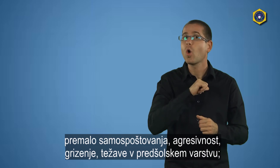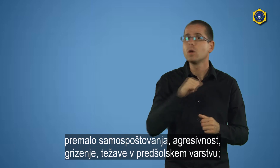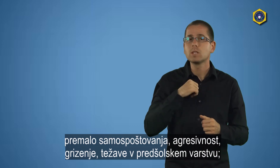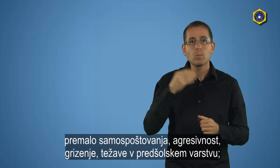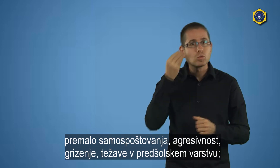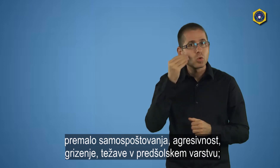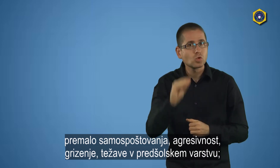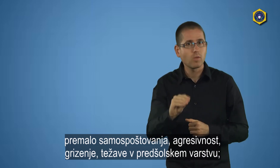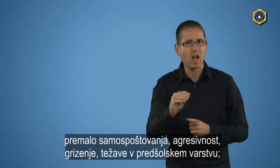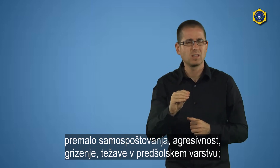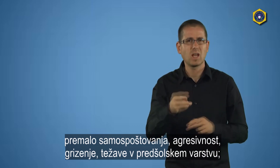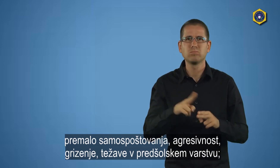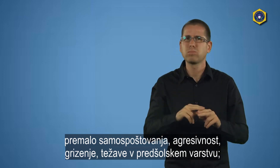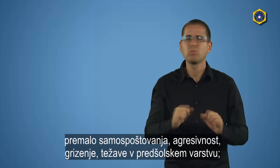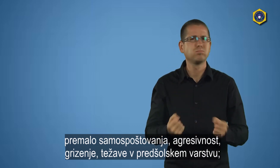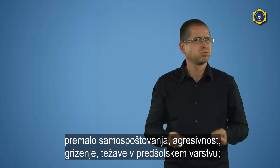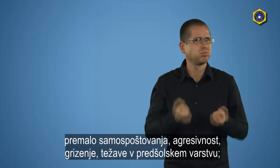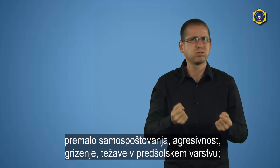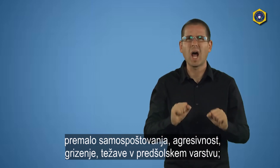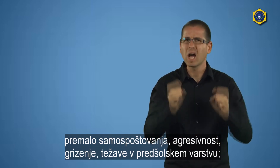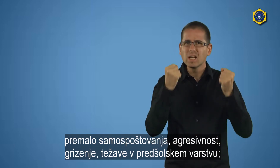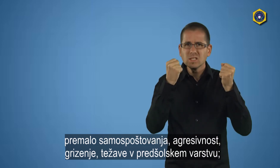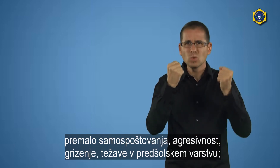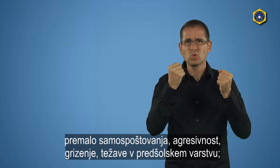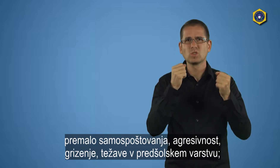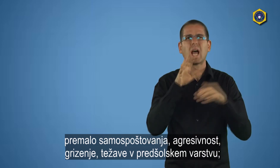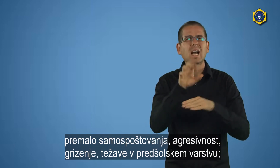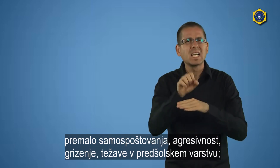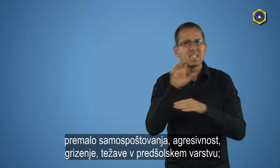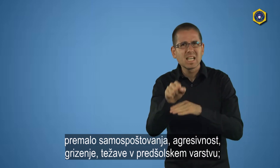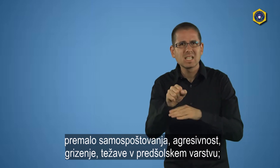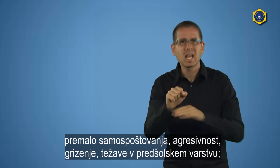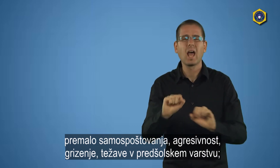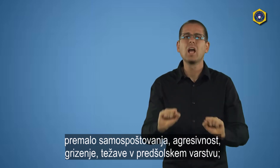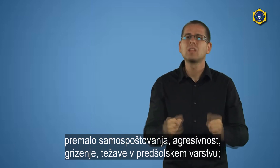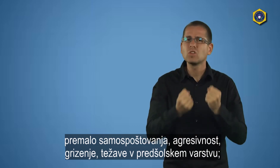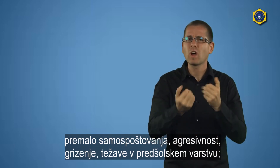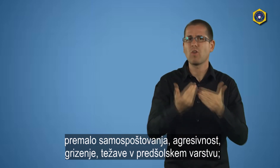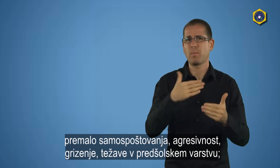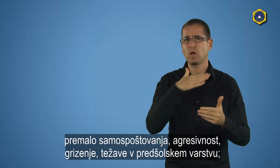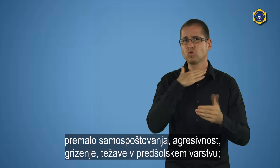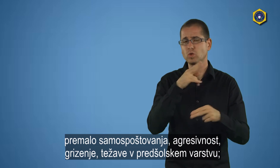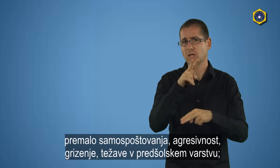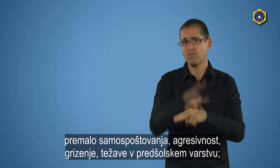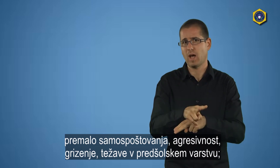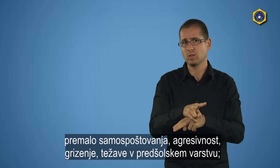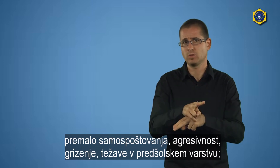premalo samospoštovanja, agresivnost, grizenje, težave v predšolskem